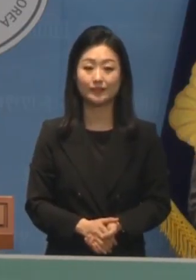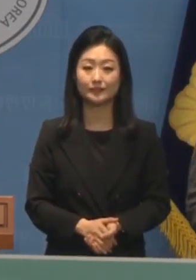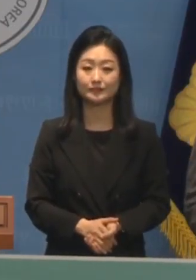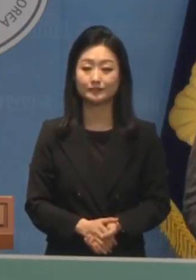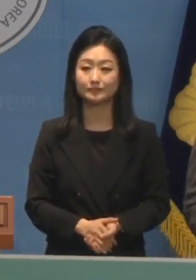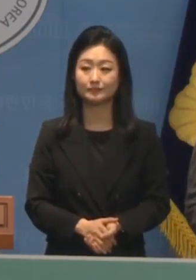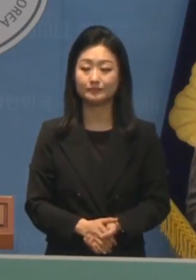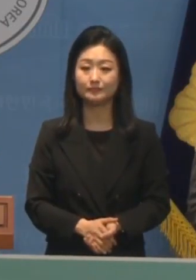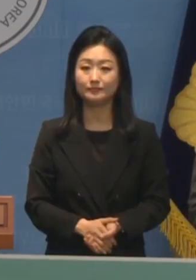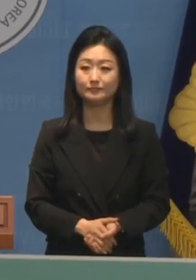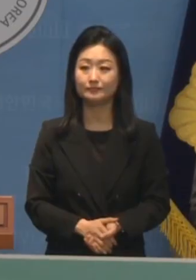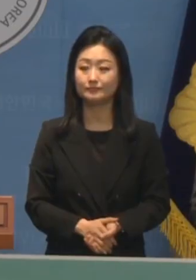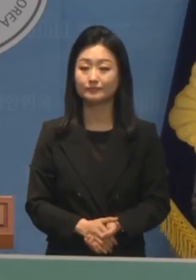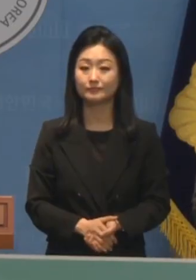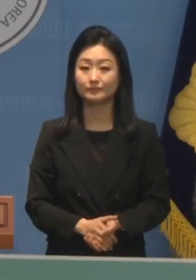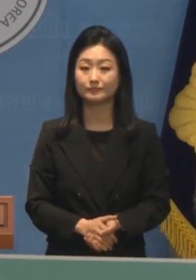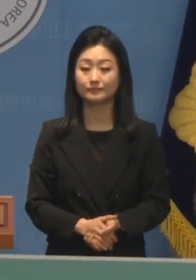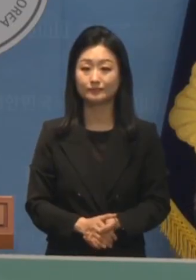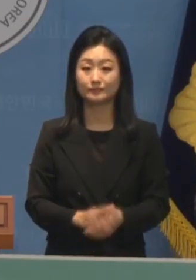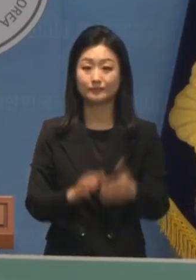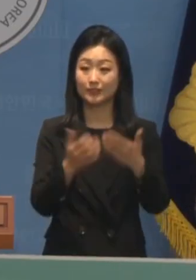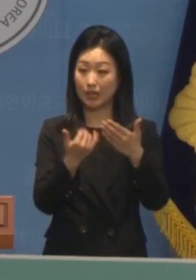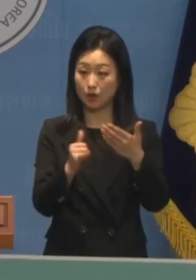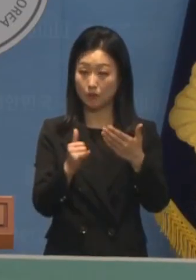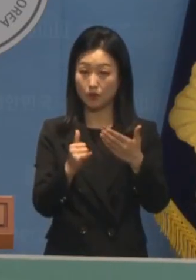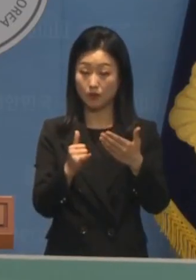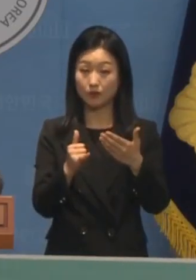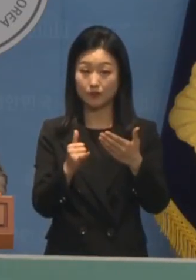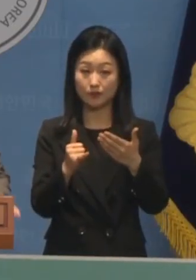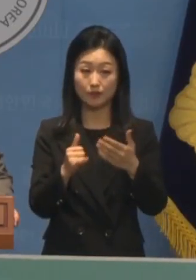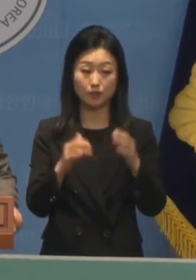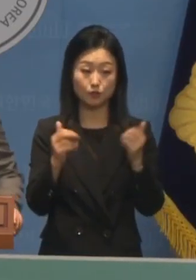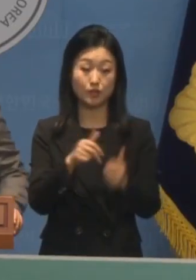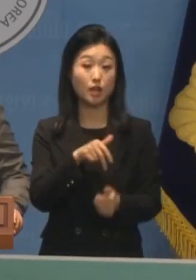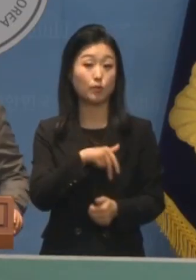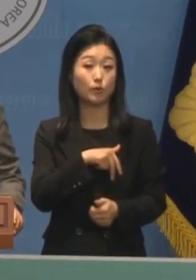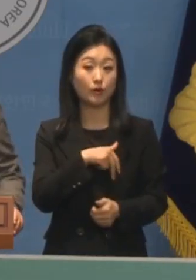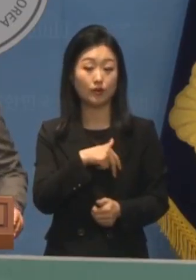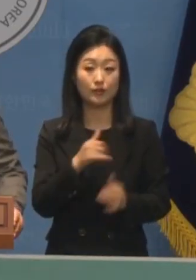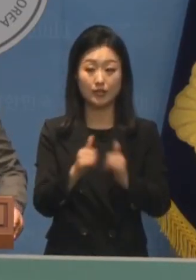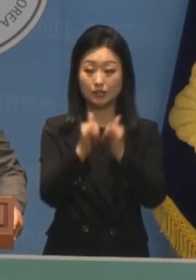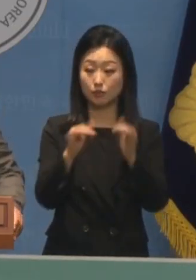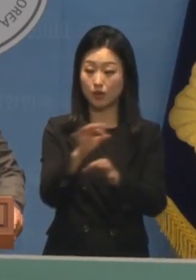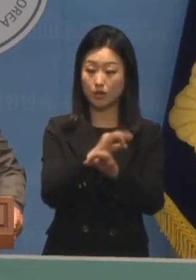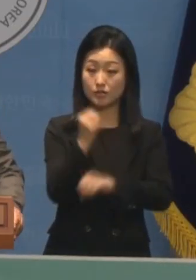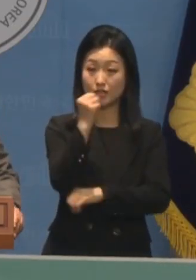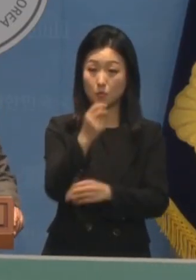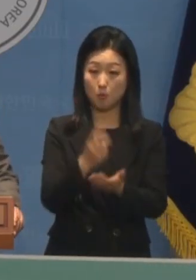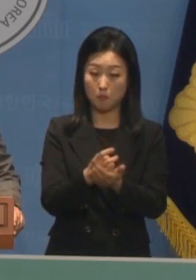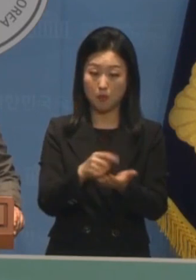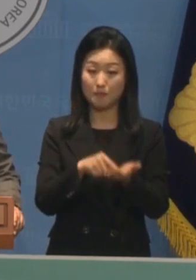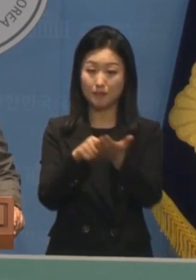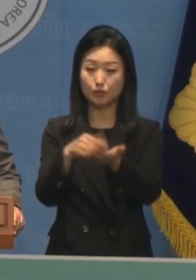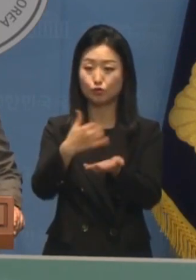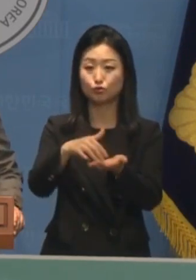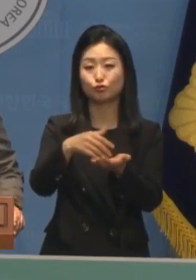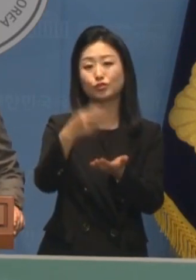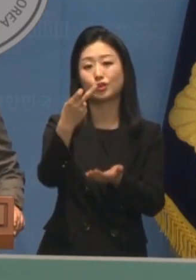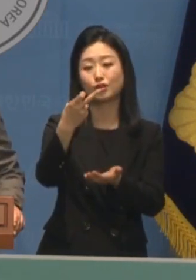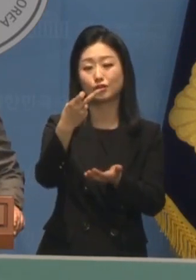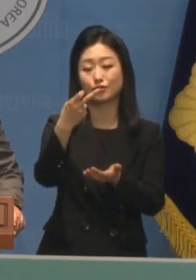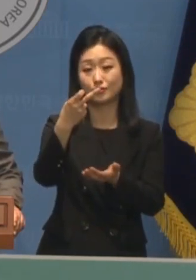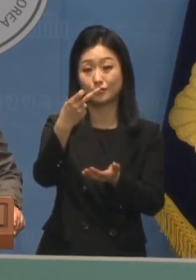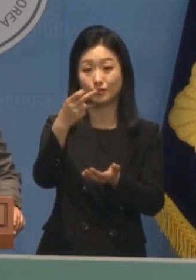예, 지금까지 9분의 국회의원이 그 사회적경제기본법을 12번 발의했습니다.